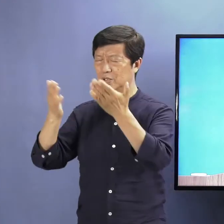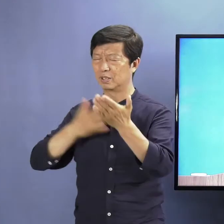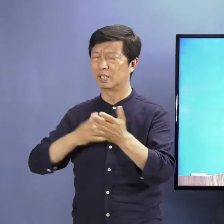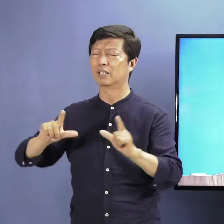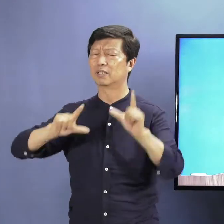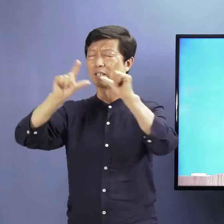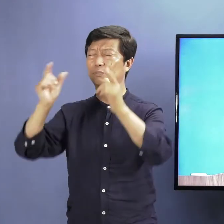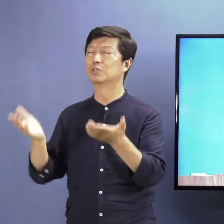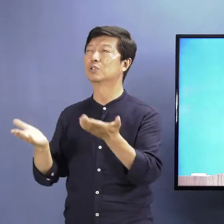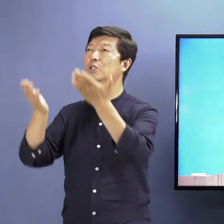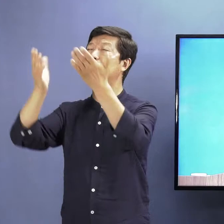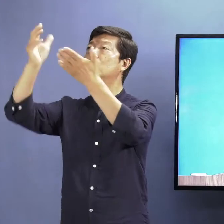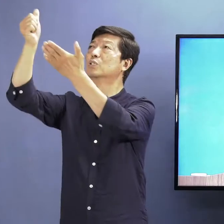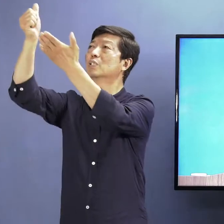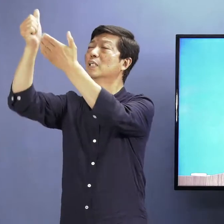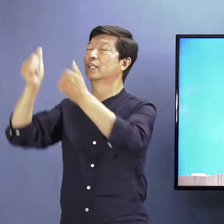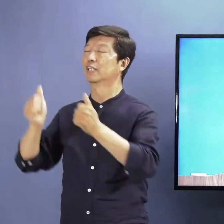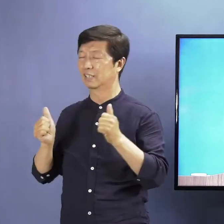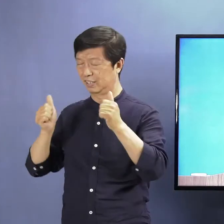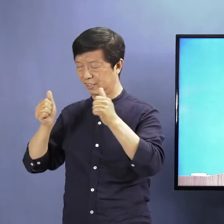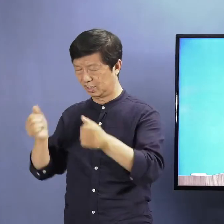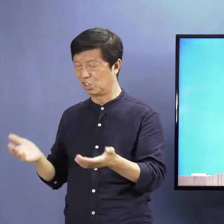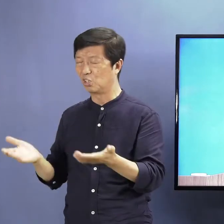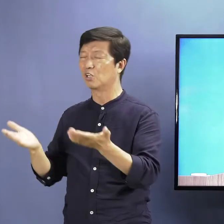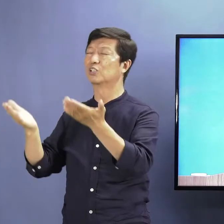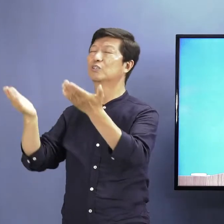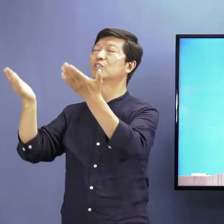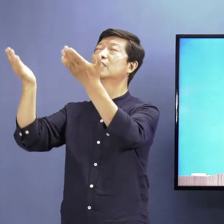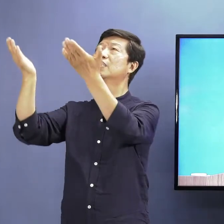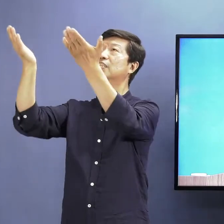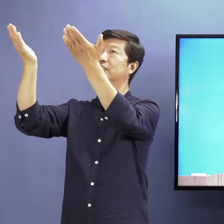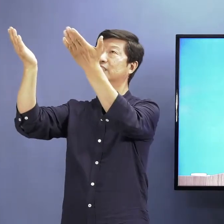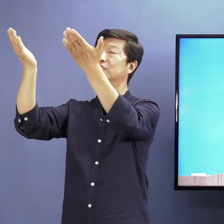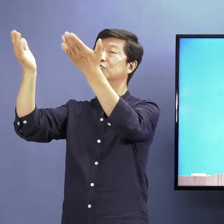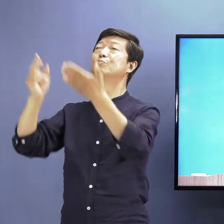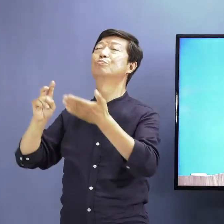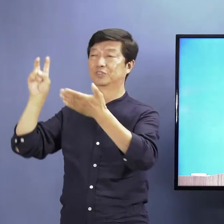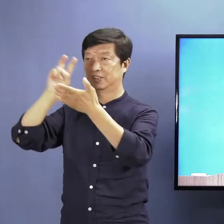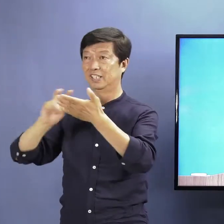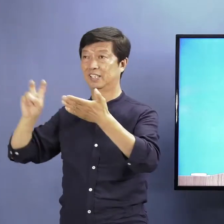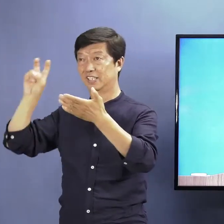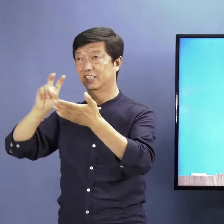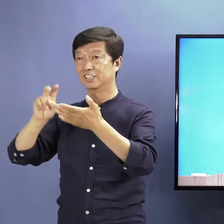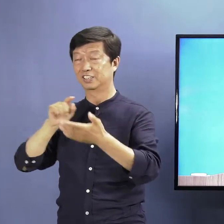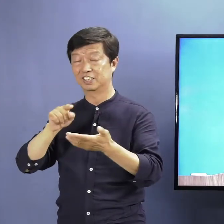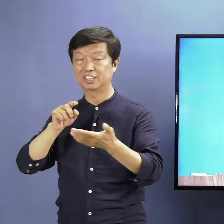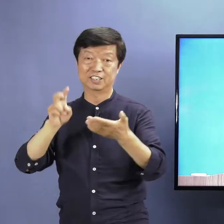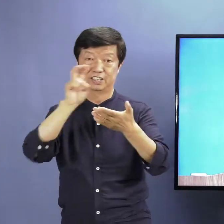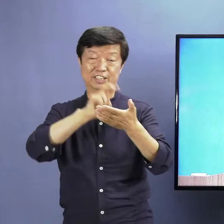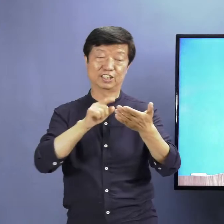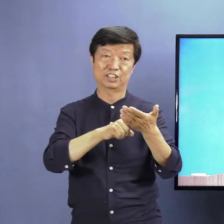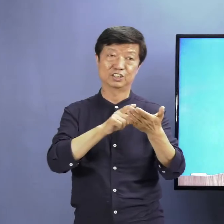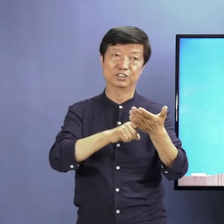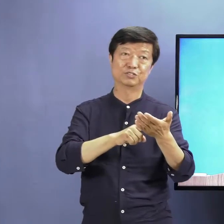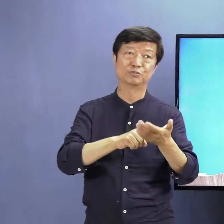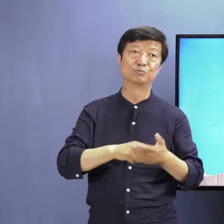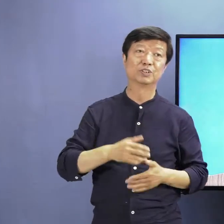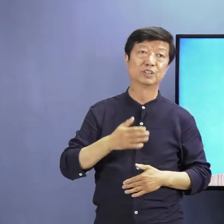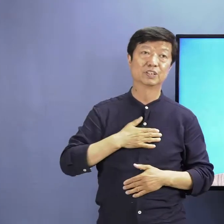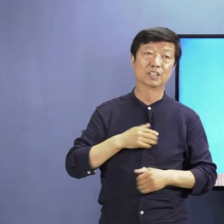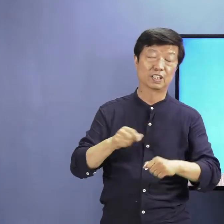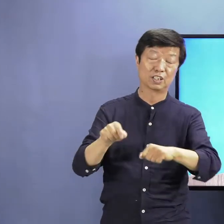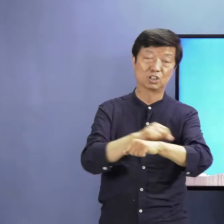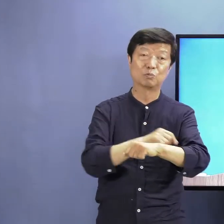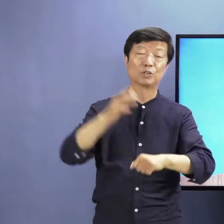경배 드리리, 내 삶을 드려 주께 경배 드리리라는 찬양입니다. 근데 이 찬양은 제가 정말 특별한